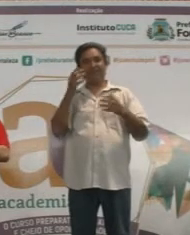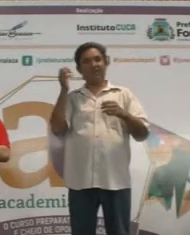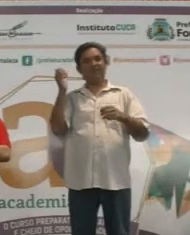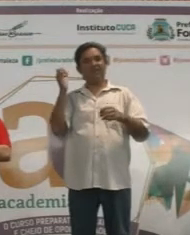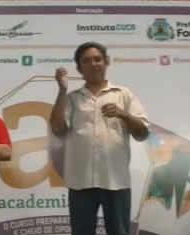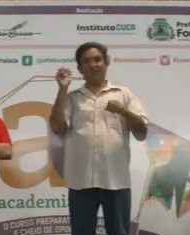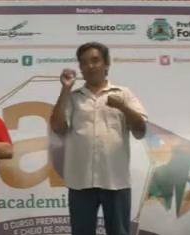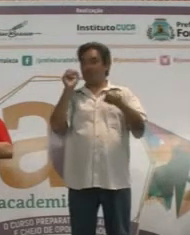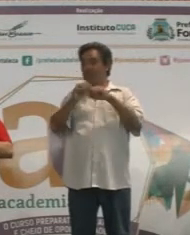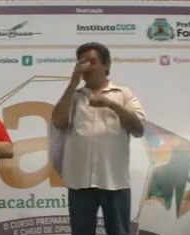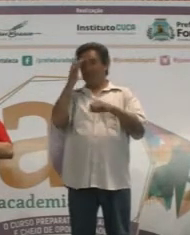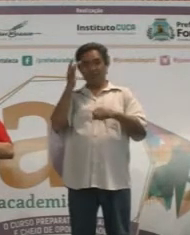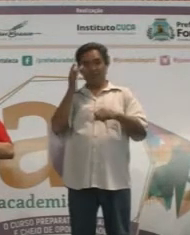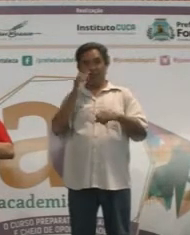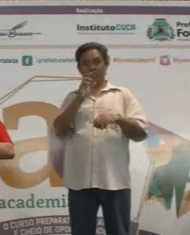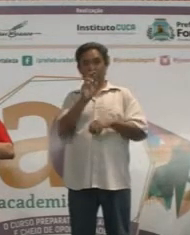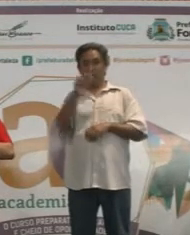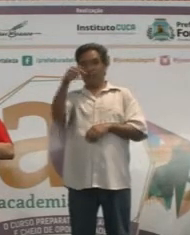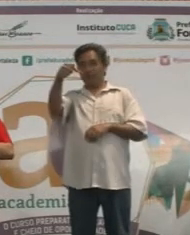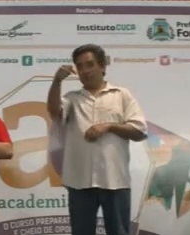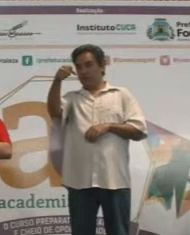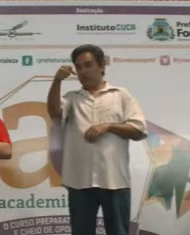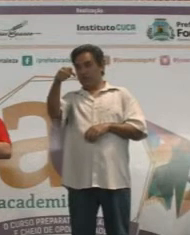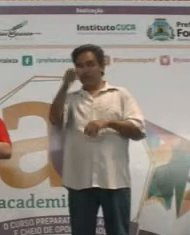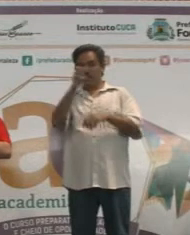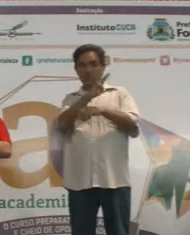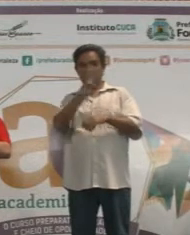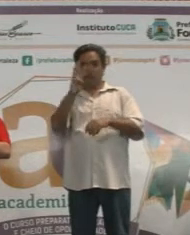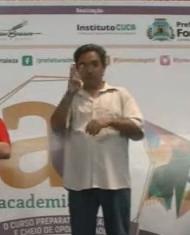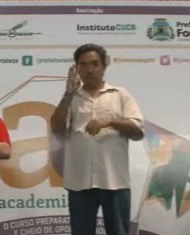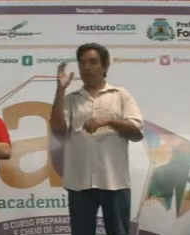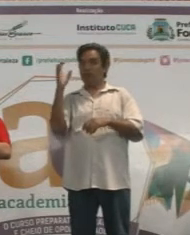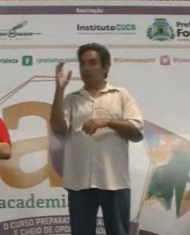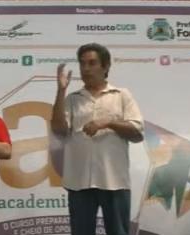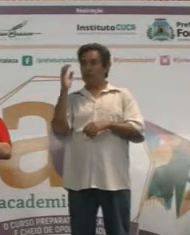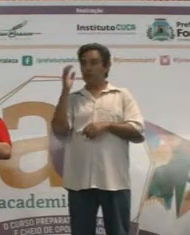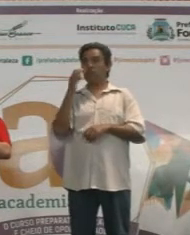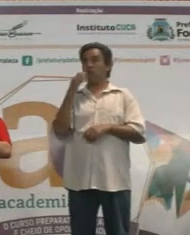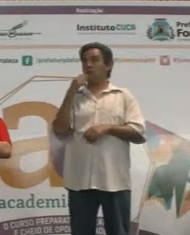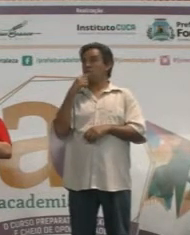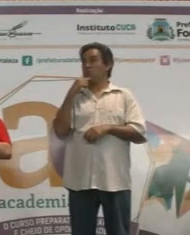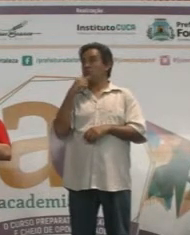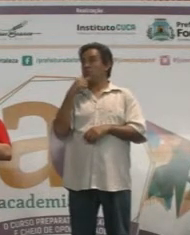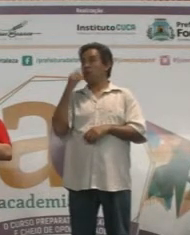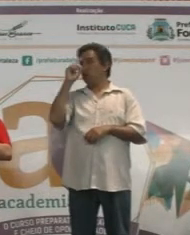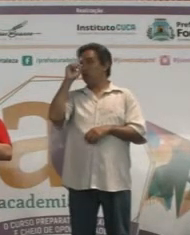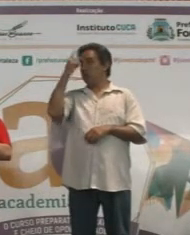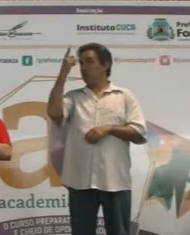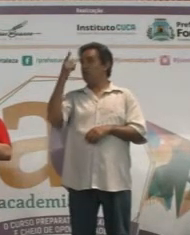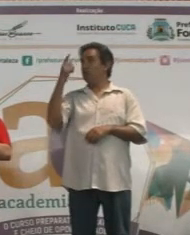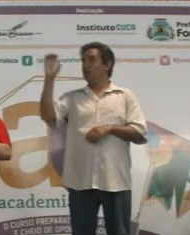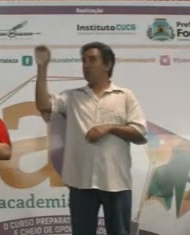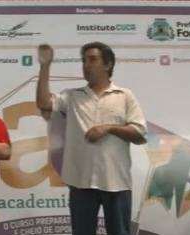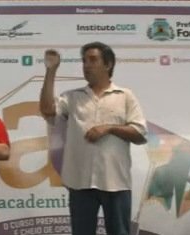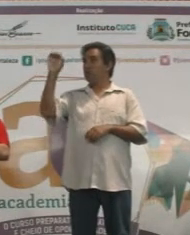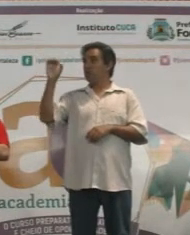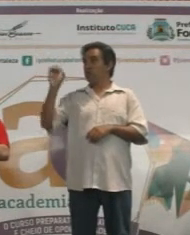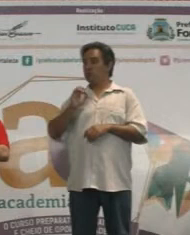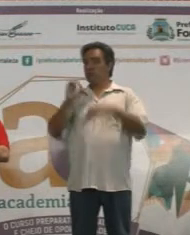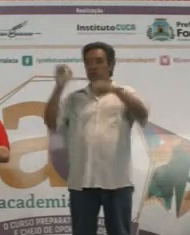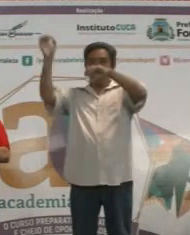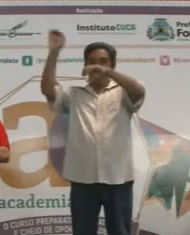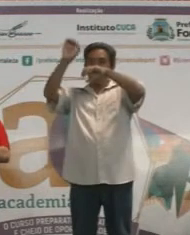do coração. Porque em 1790, cientistas não conseguem ideias para desviar os heróis que estão vindo